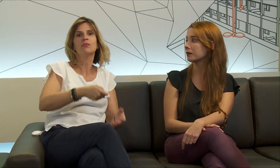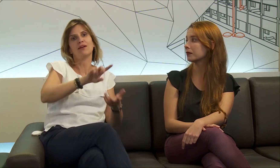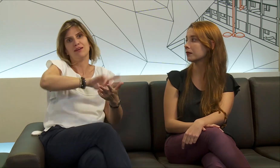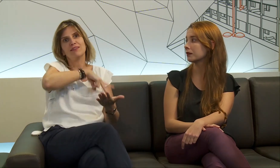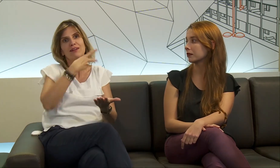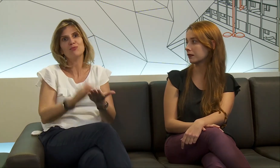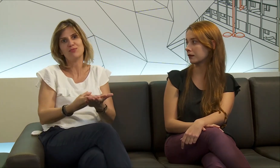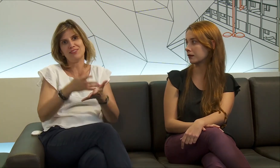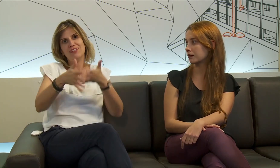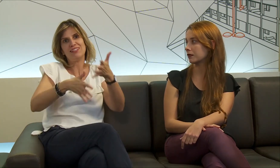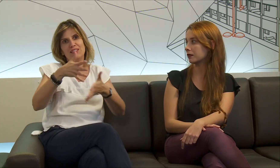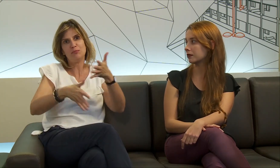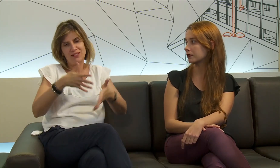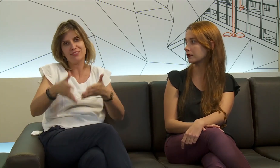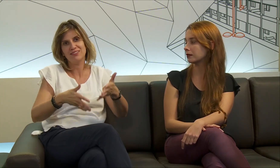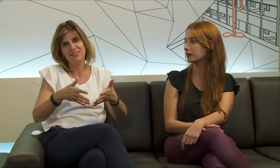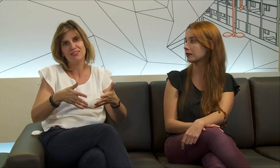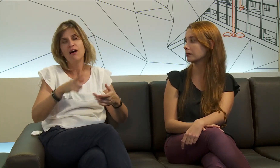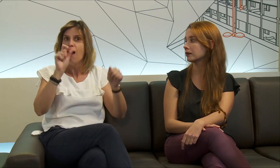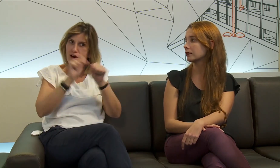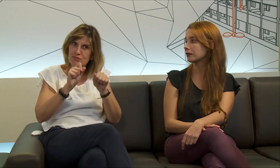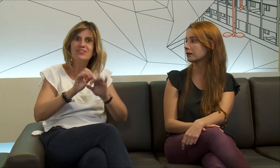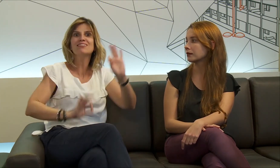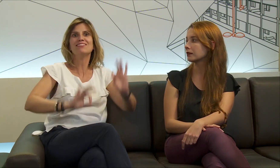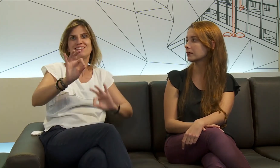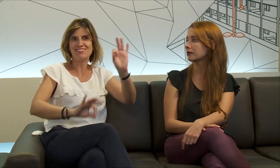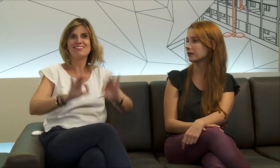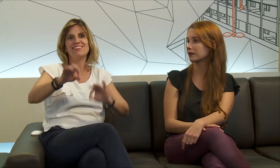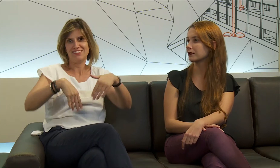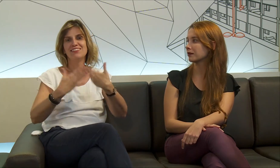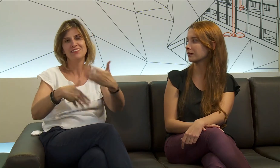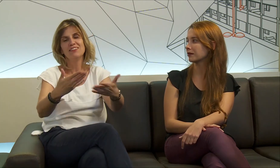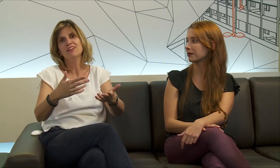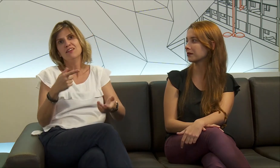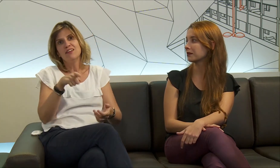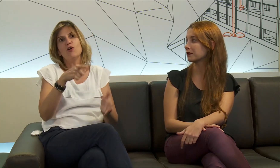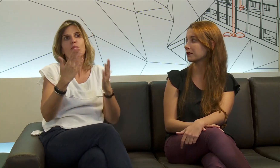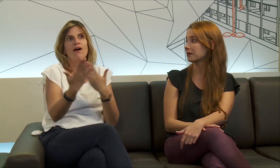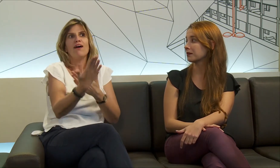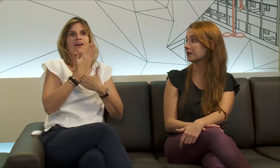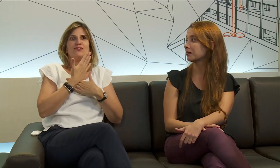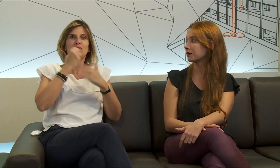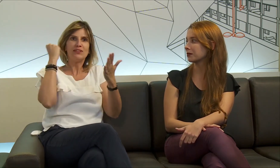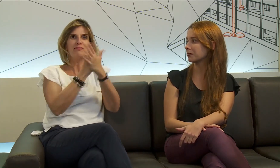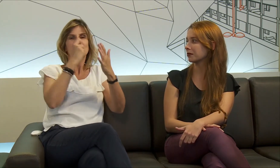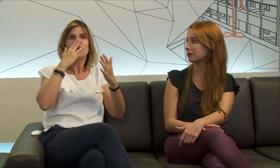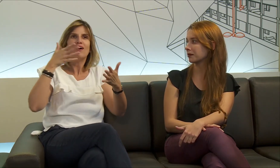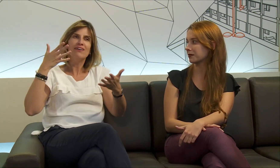cobrança para que o Enem fosse traduzido em Libras. Então, isso é uma organização que foi feita pela própria